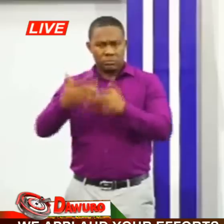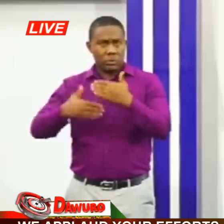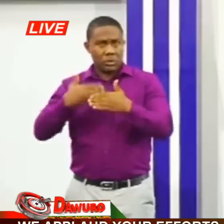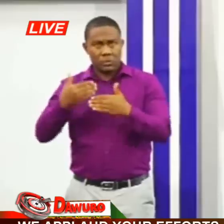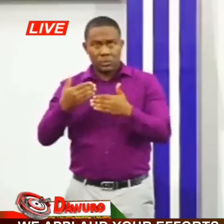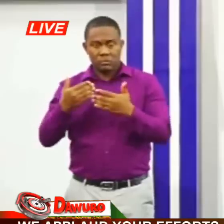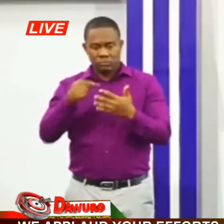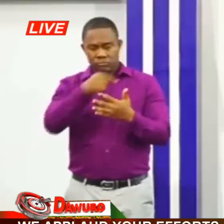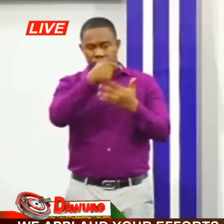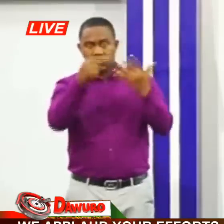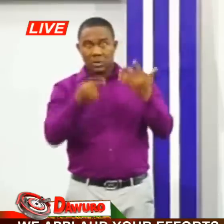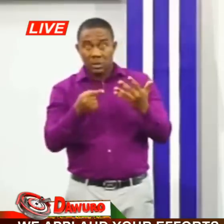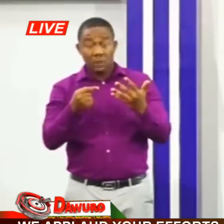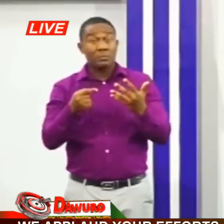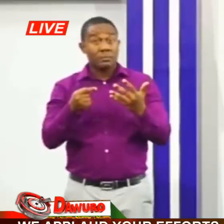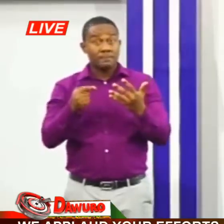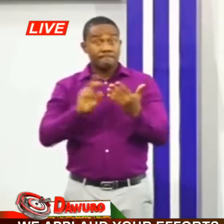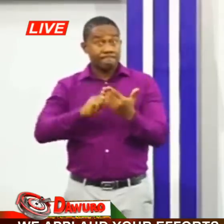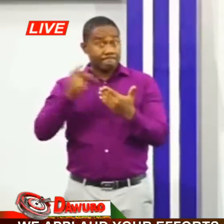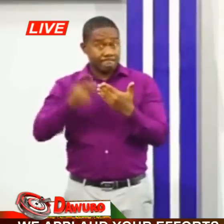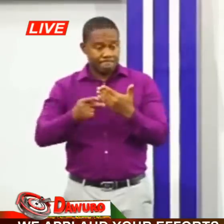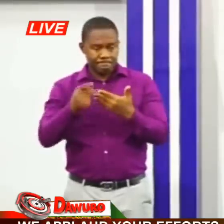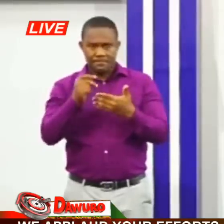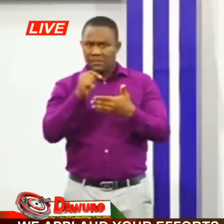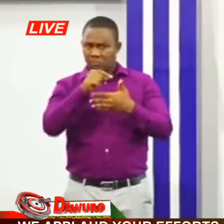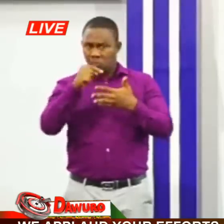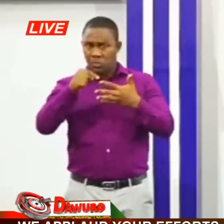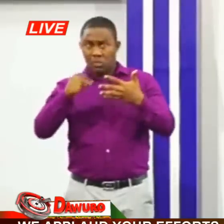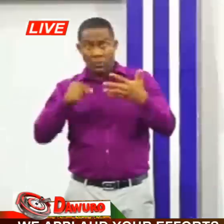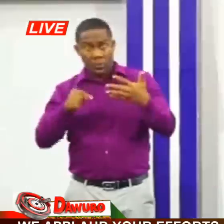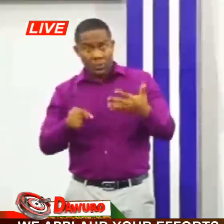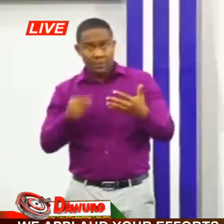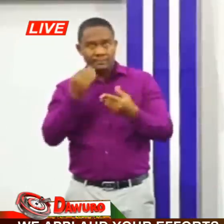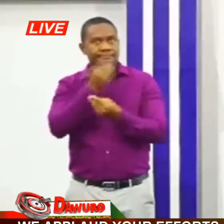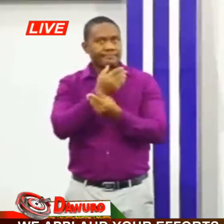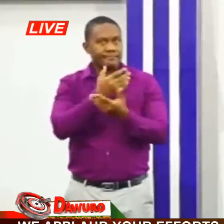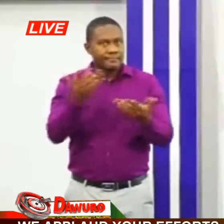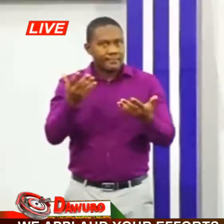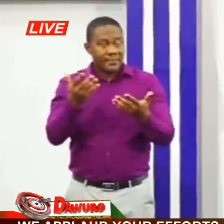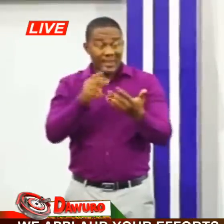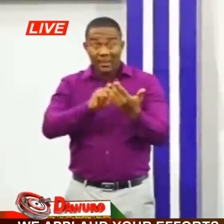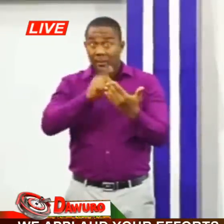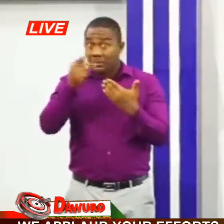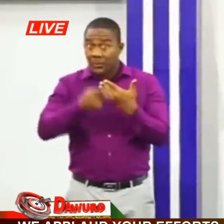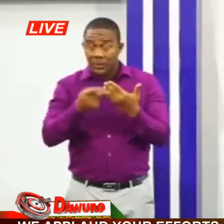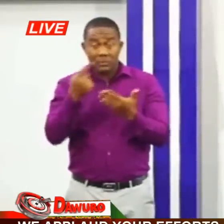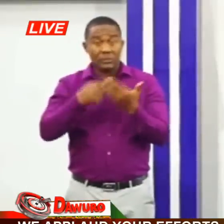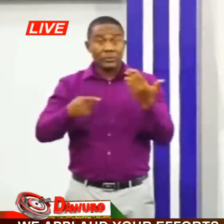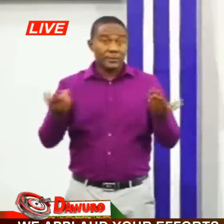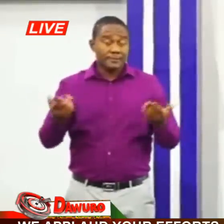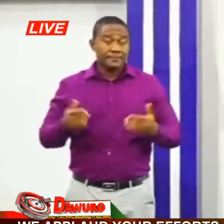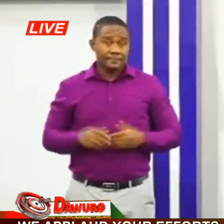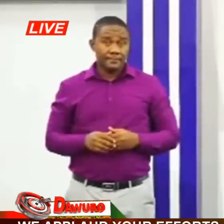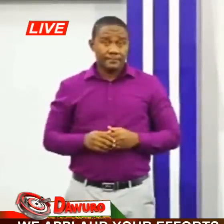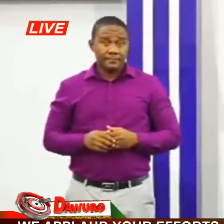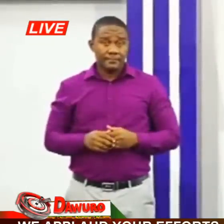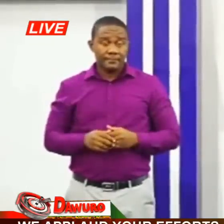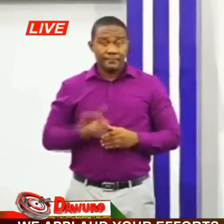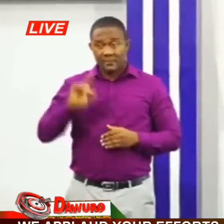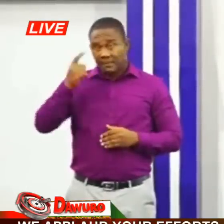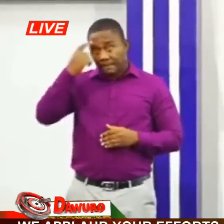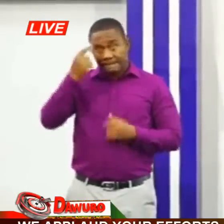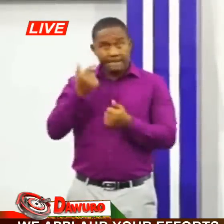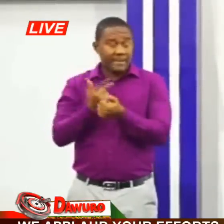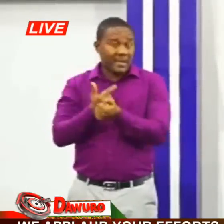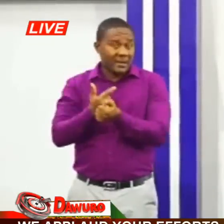ane waje bom no maje twi social distance na ye se ye nhwe no nyade a obi a ani ko ho a eno so so ebetumi asa